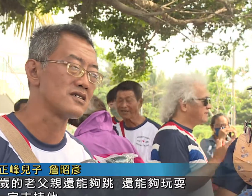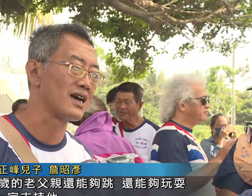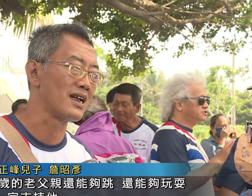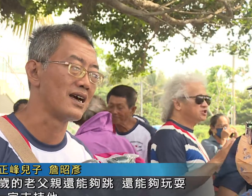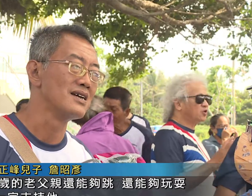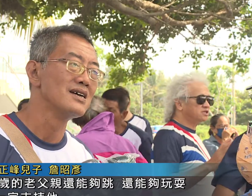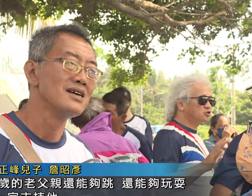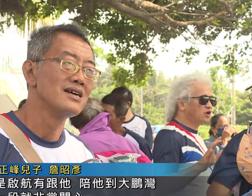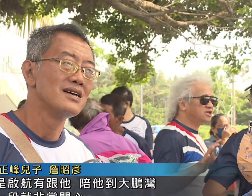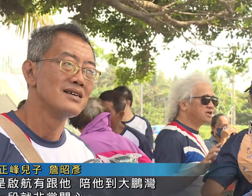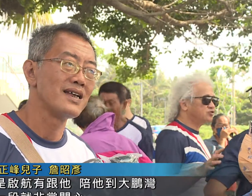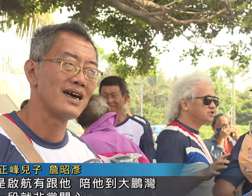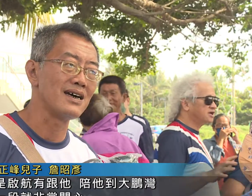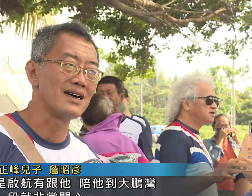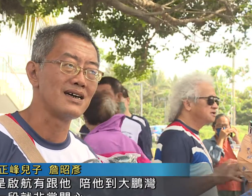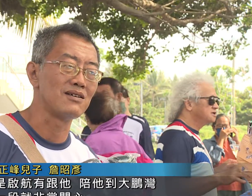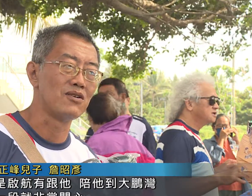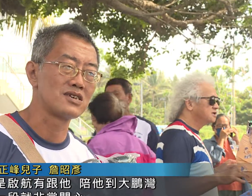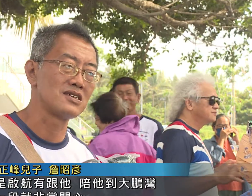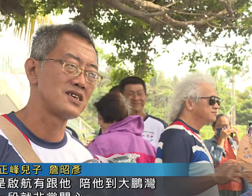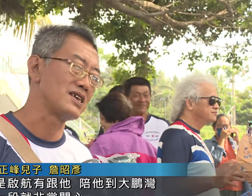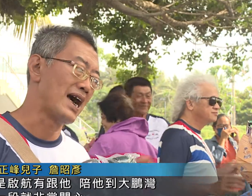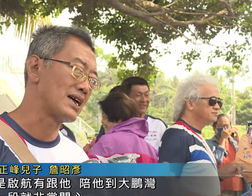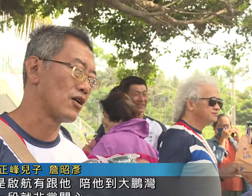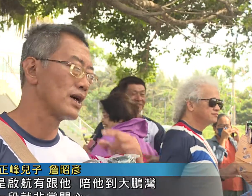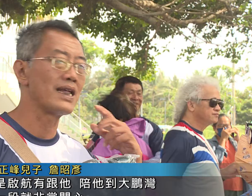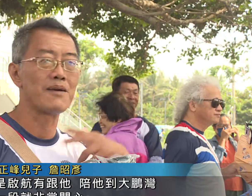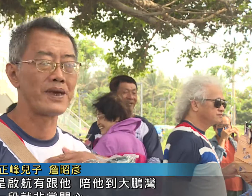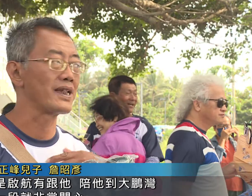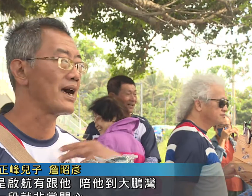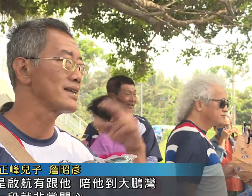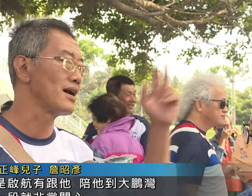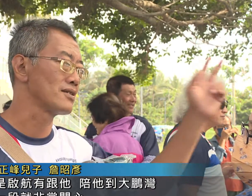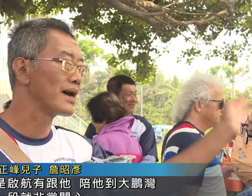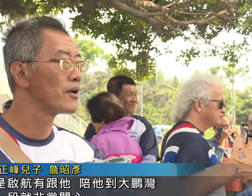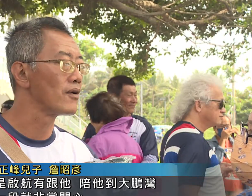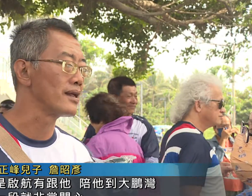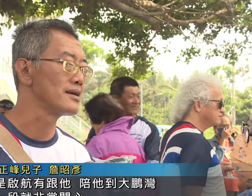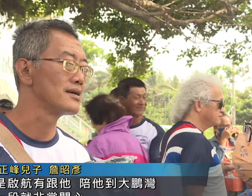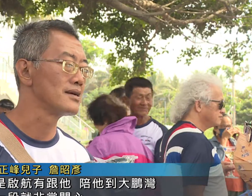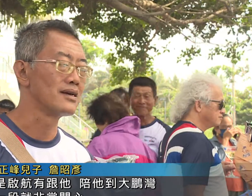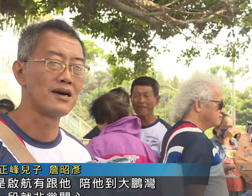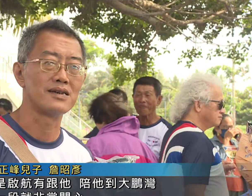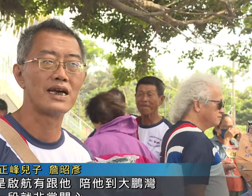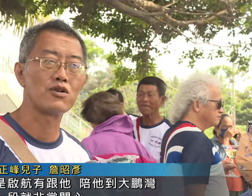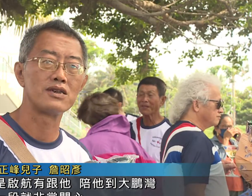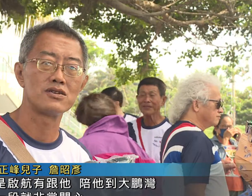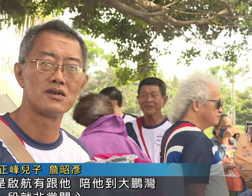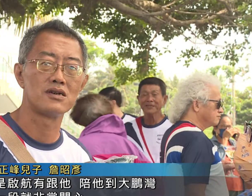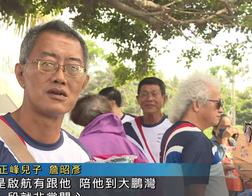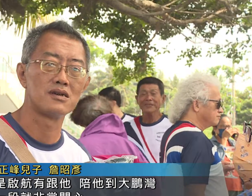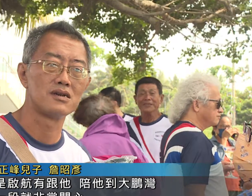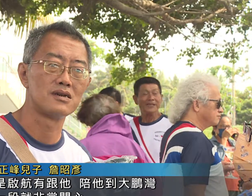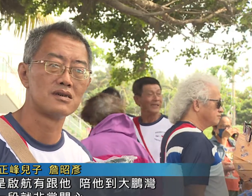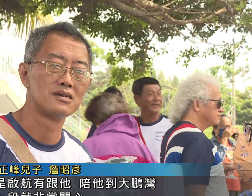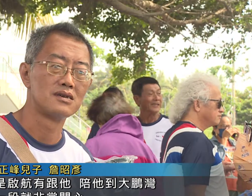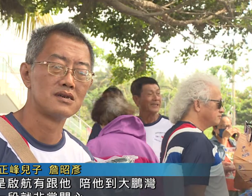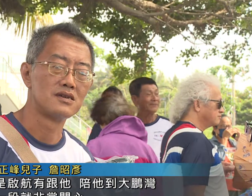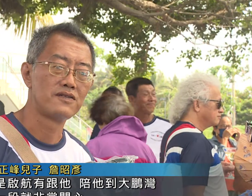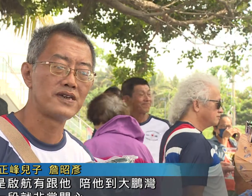他。那我是起航有跟他陪他到大鹏湾，那一段就非常